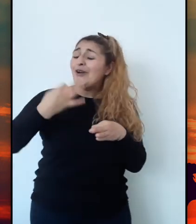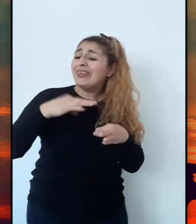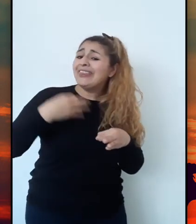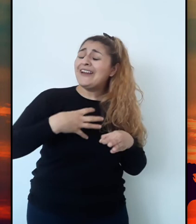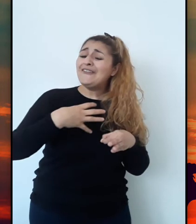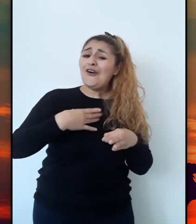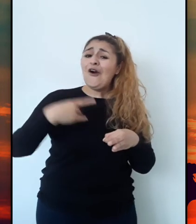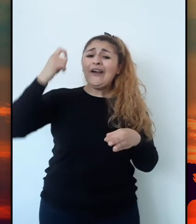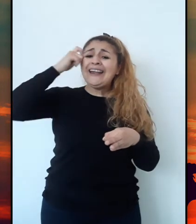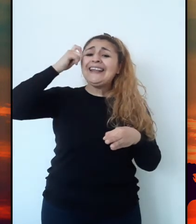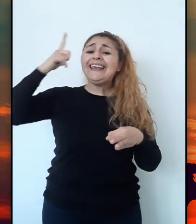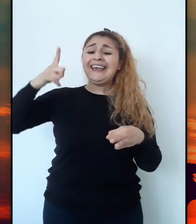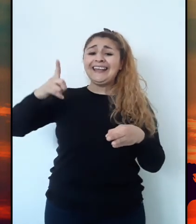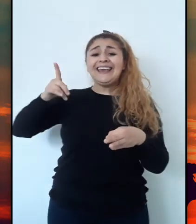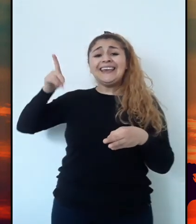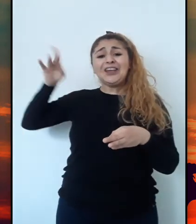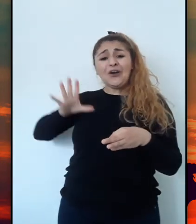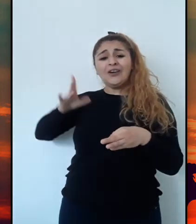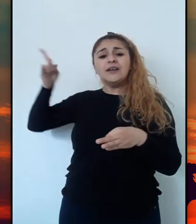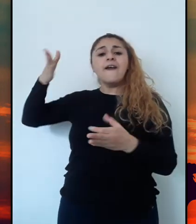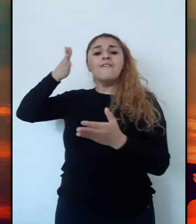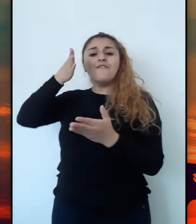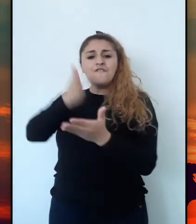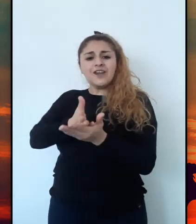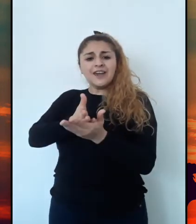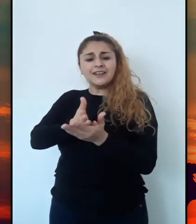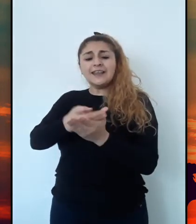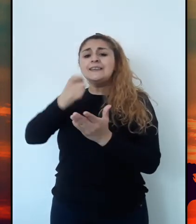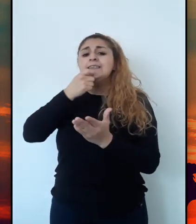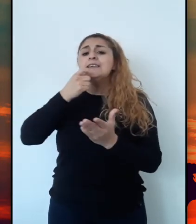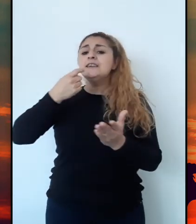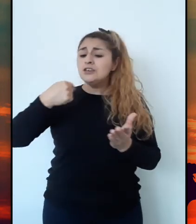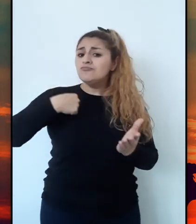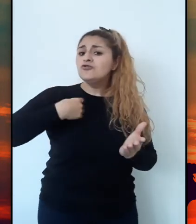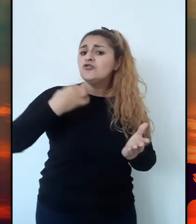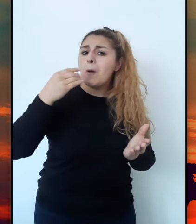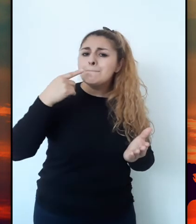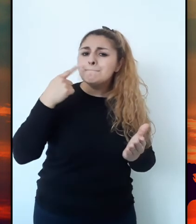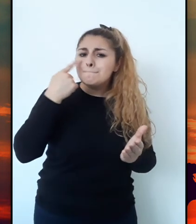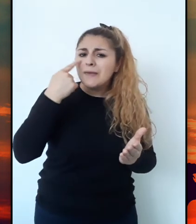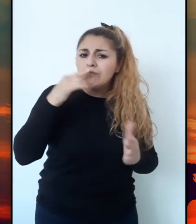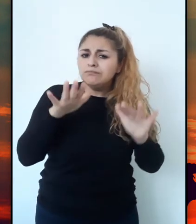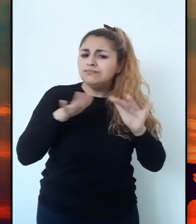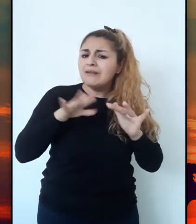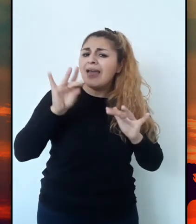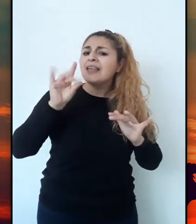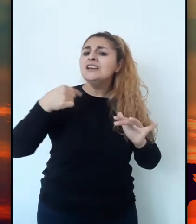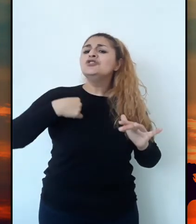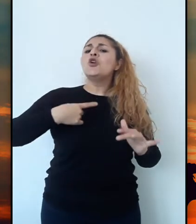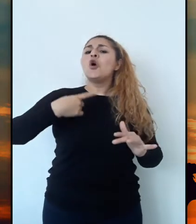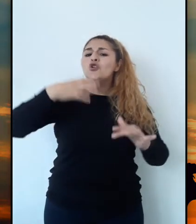égard? ¿Sentís dolor por las cosas injustas que han hecho a tu